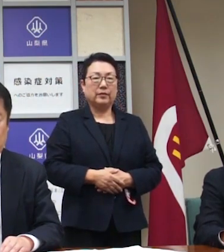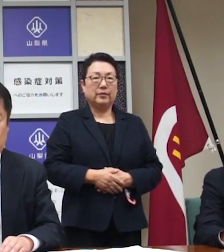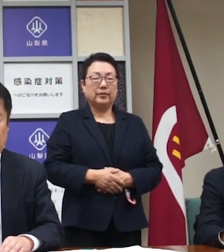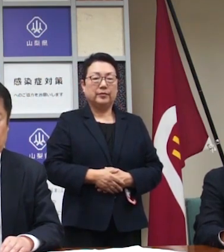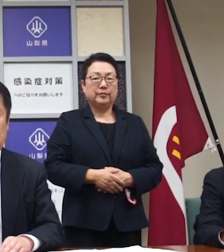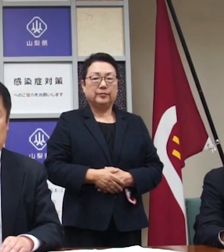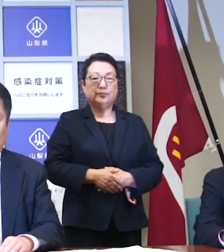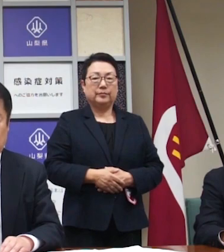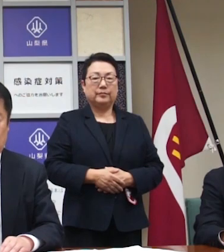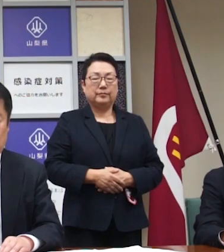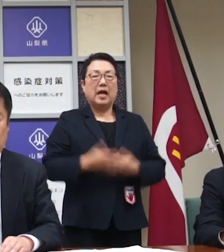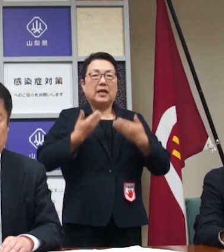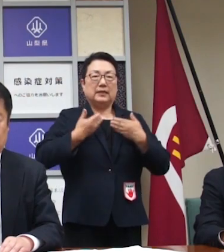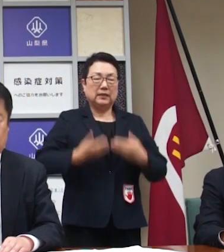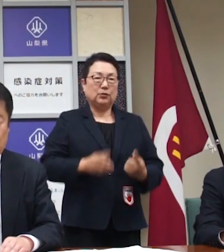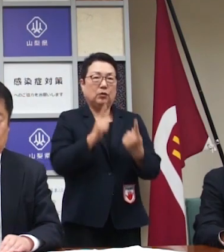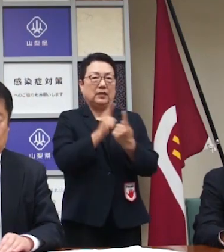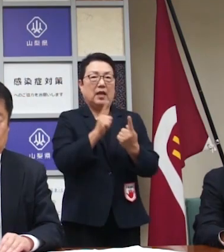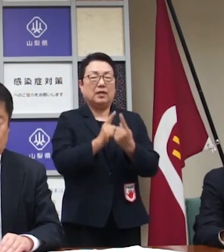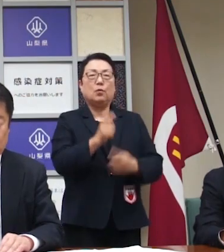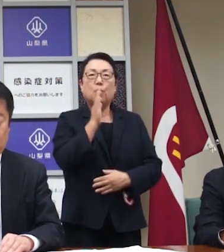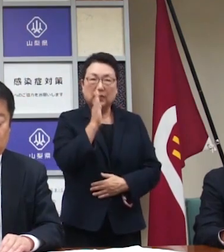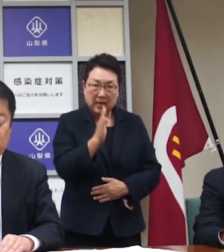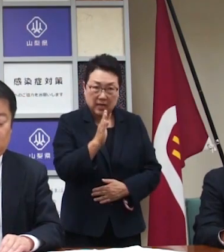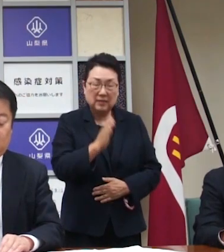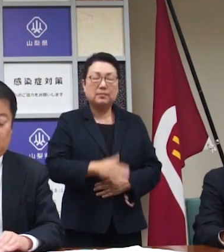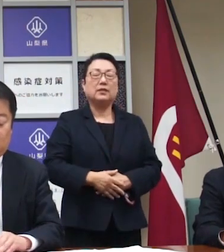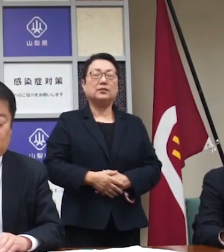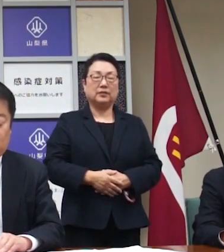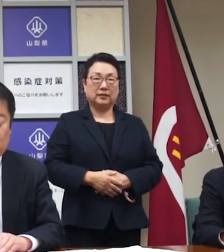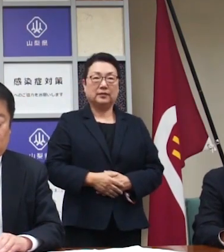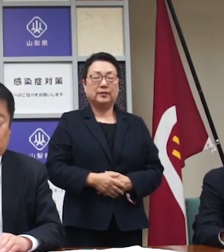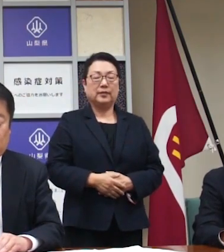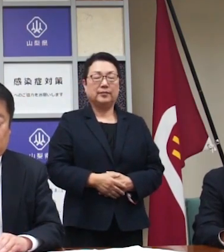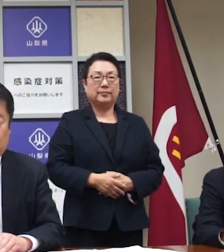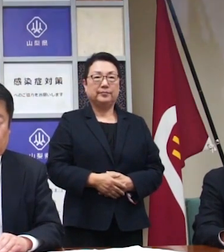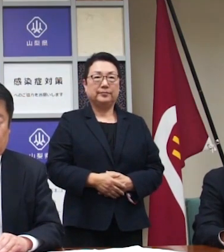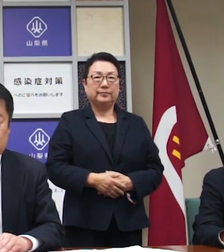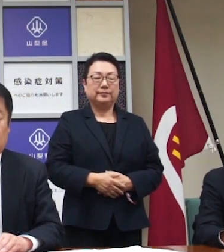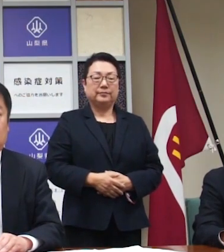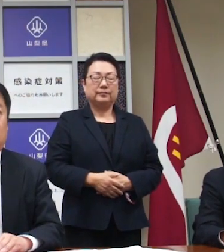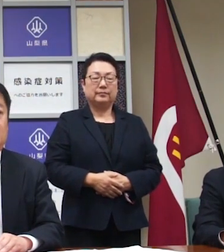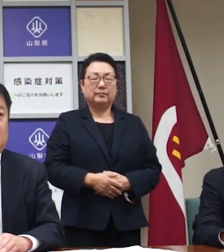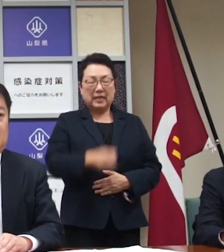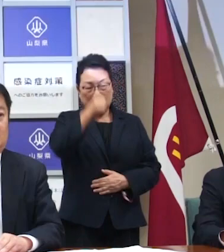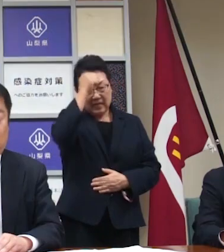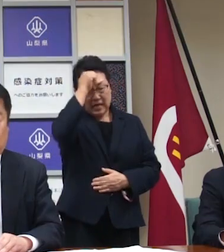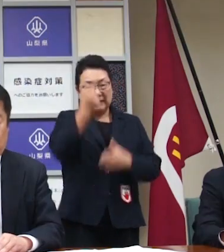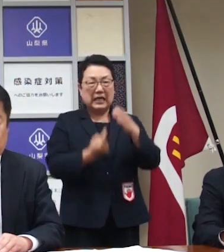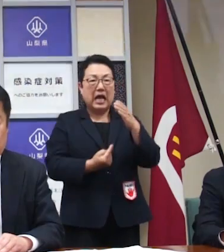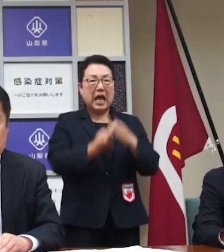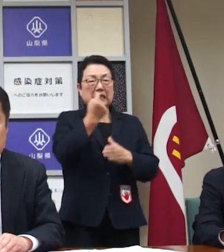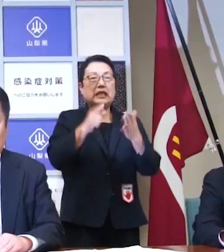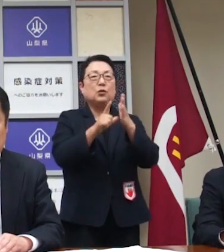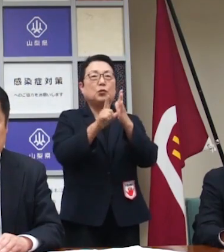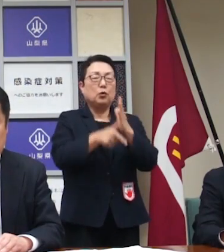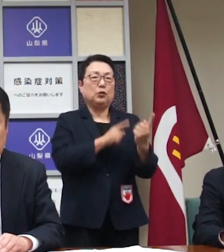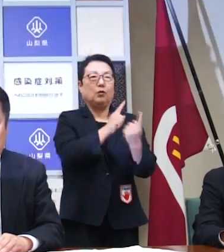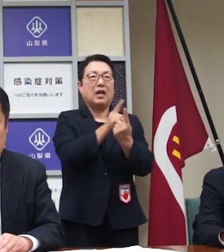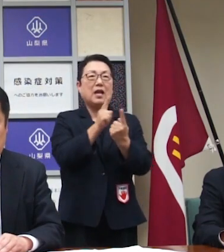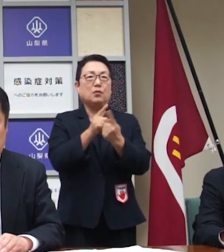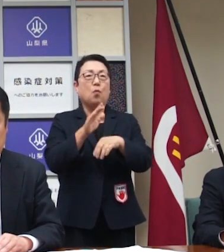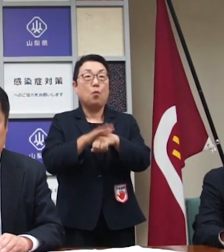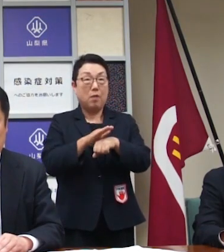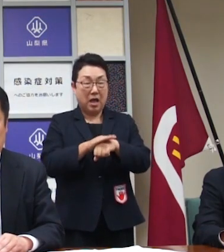慎重な対応をお願いしたいと思います。 患者発生時の対応につきまし